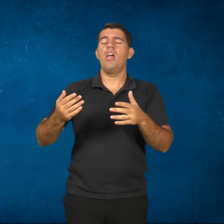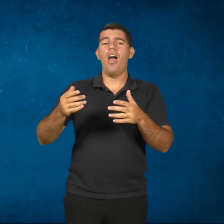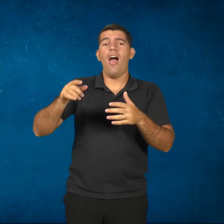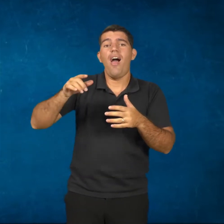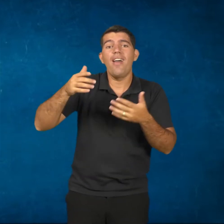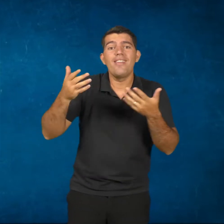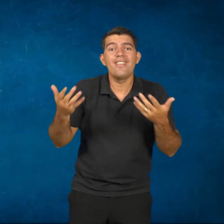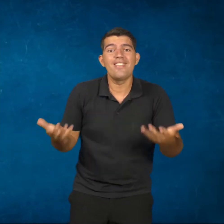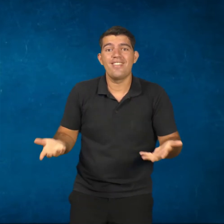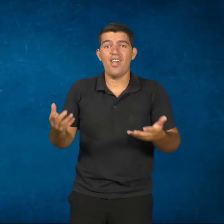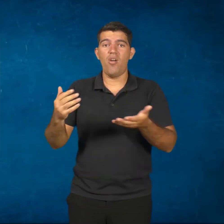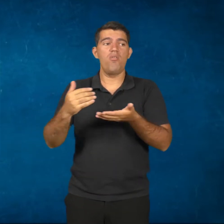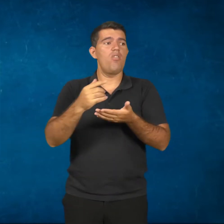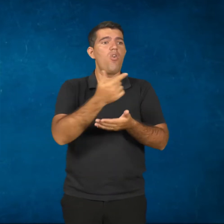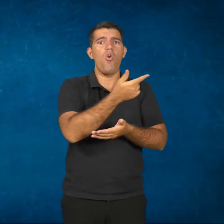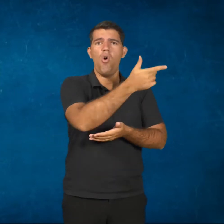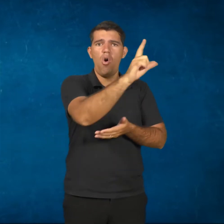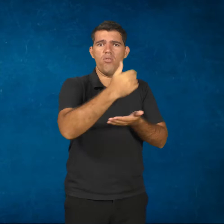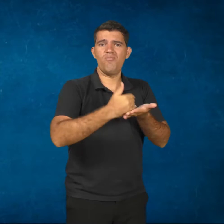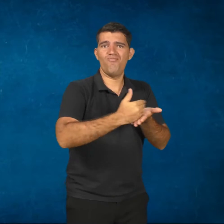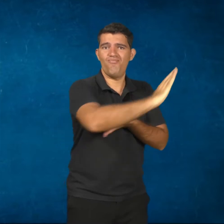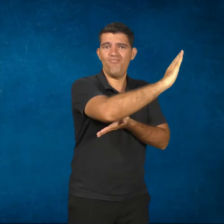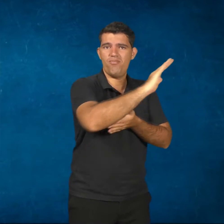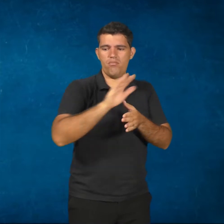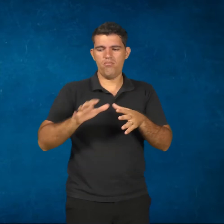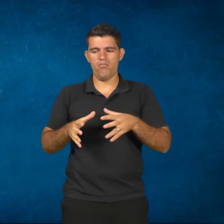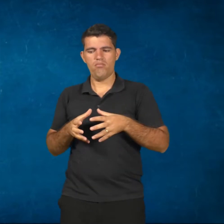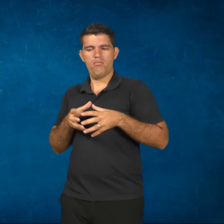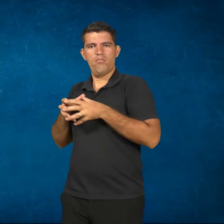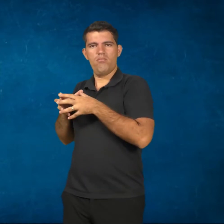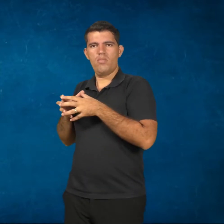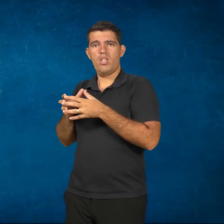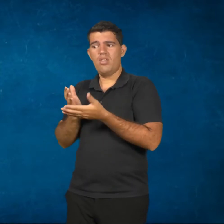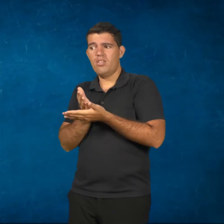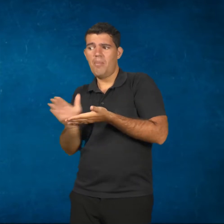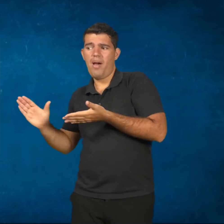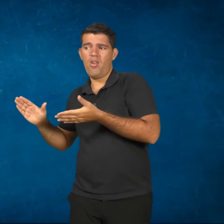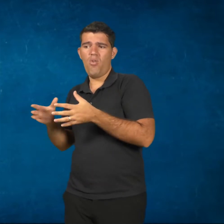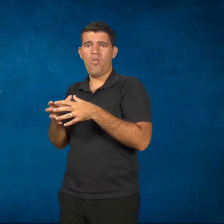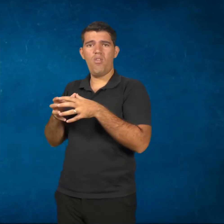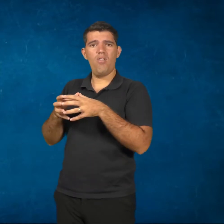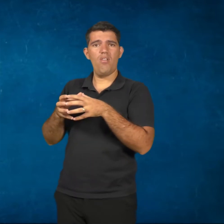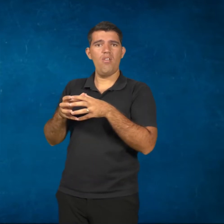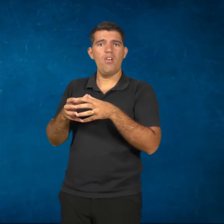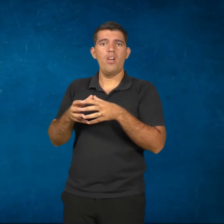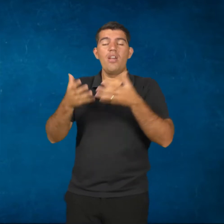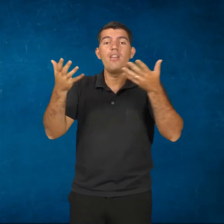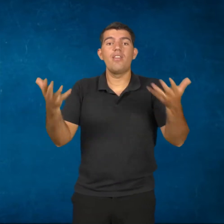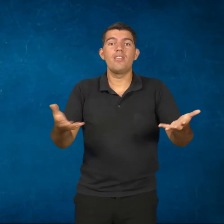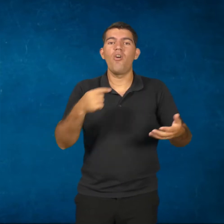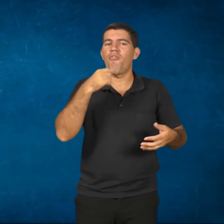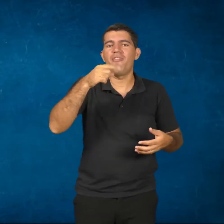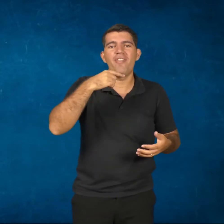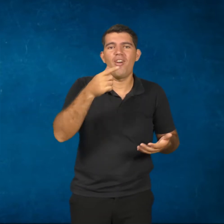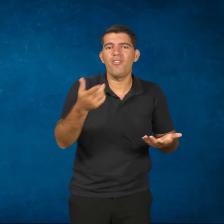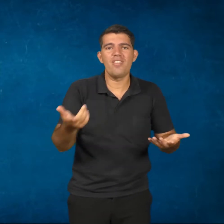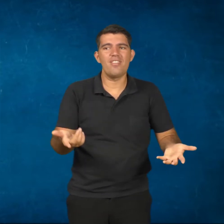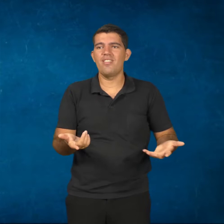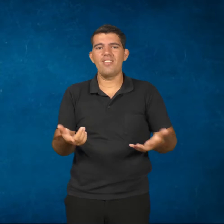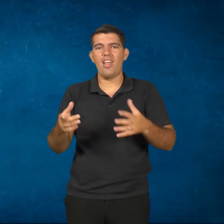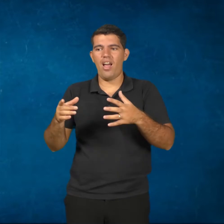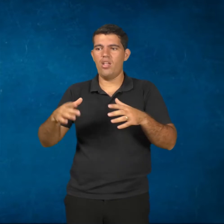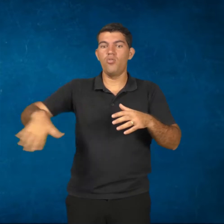Estabelecer um certo separatismo, né? Quer dizer, isso não há como sustentar